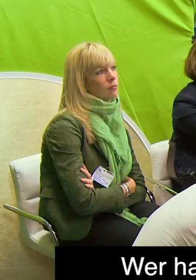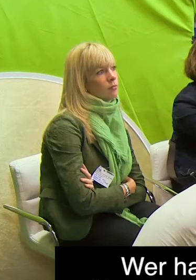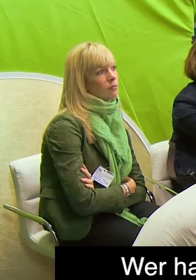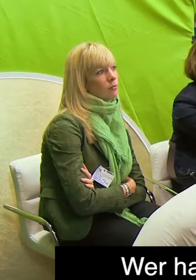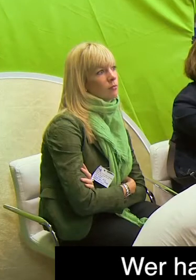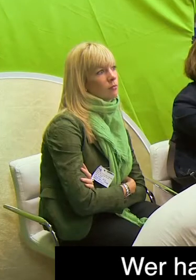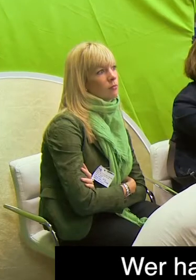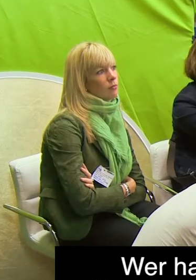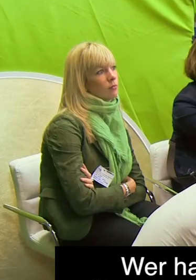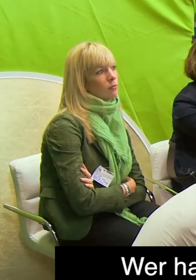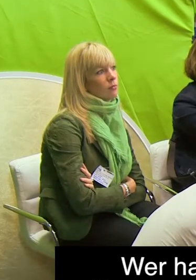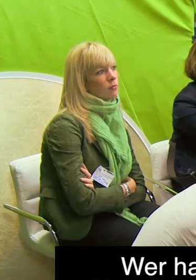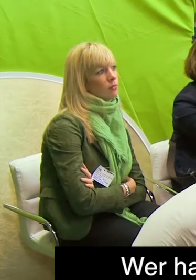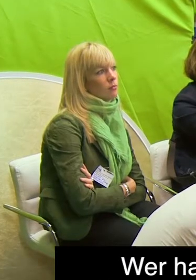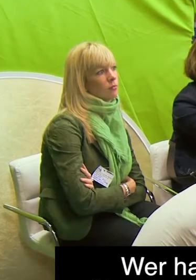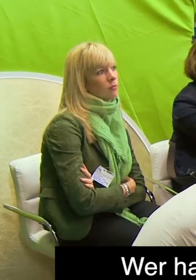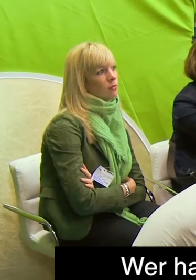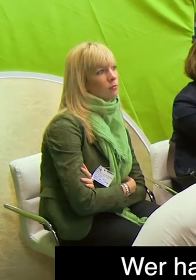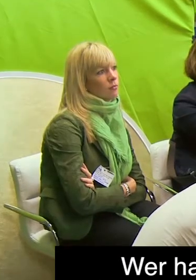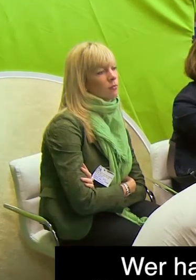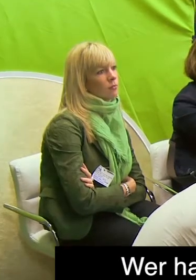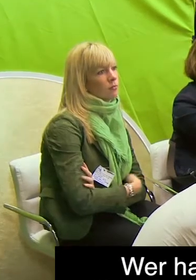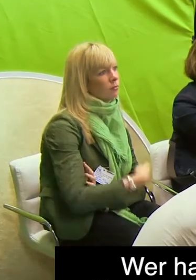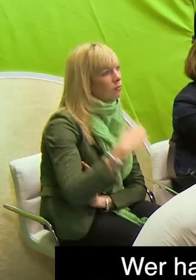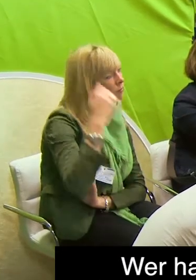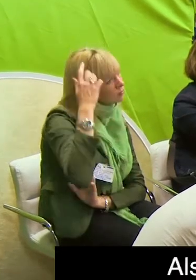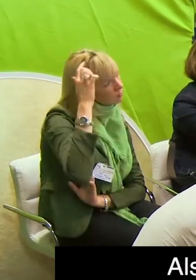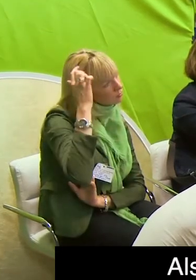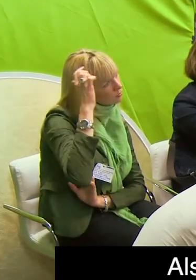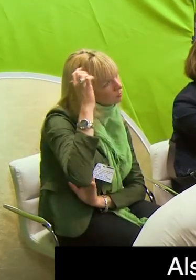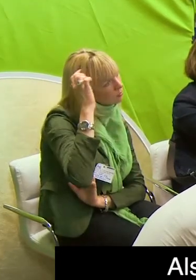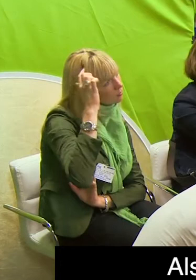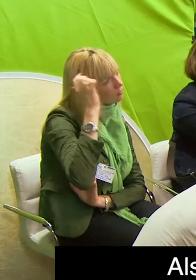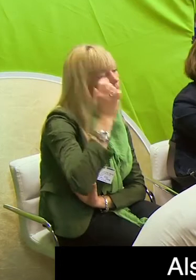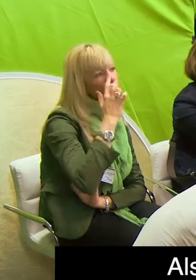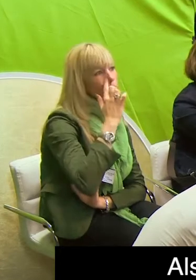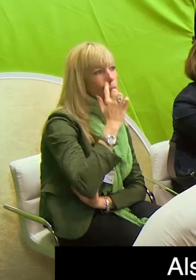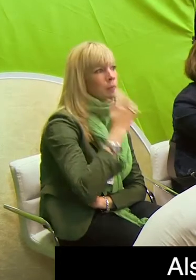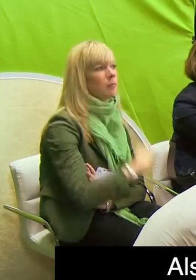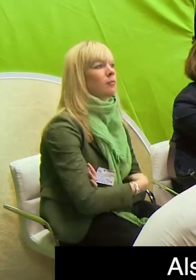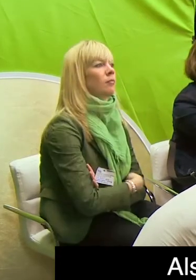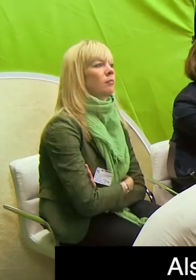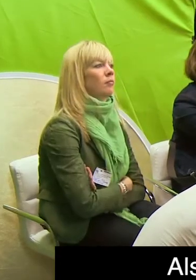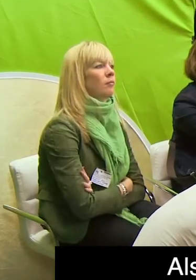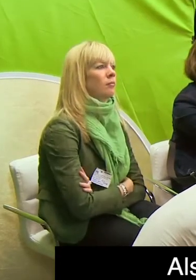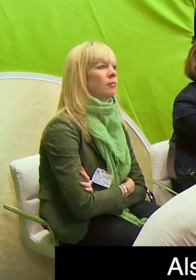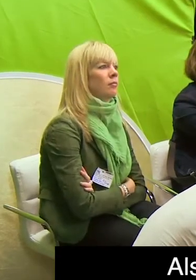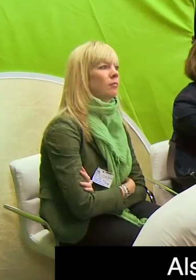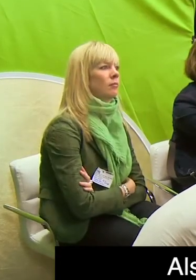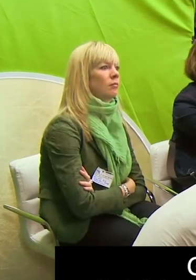Sendung über Gebärdensprache oder so, also wie meinst du das genau, wer hat Aufklärung bekommen, Gebärdensprache ist so, Gehörlose leben